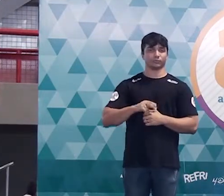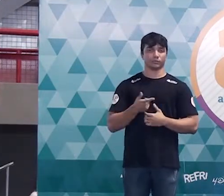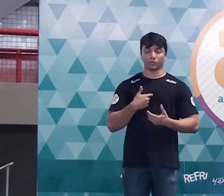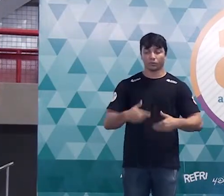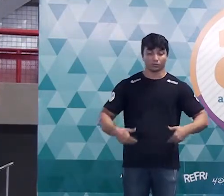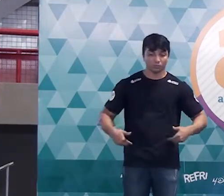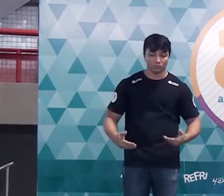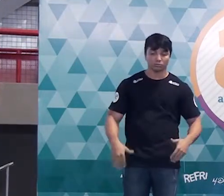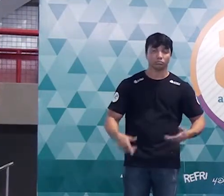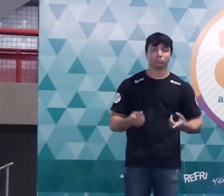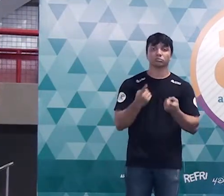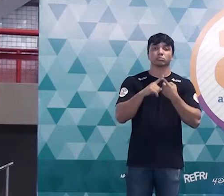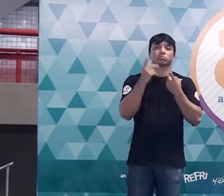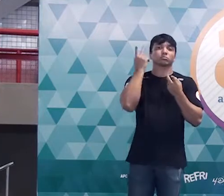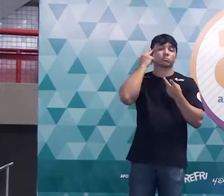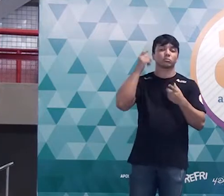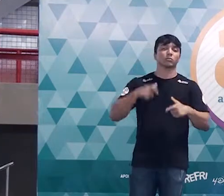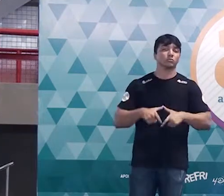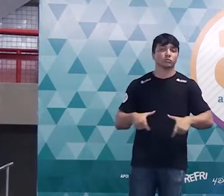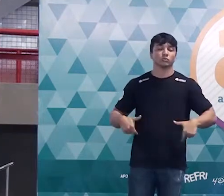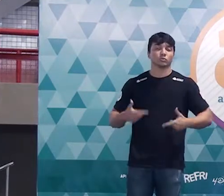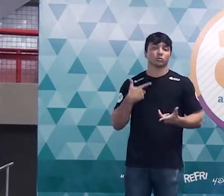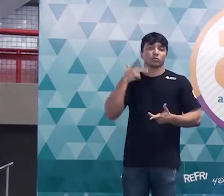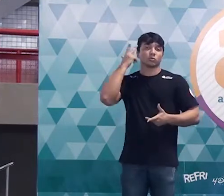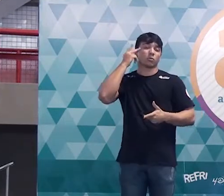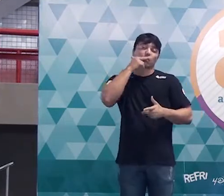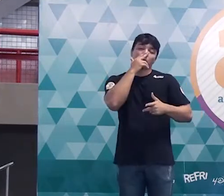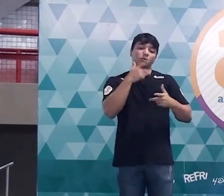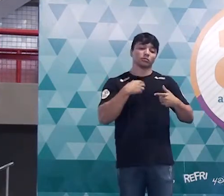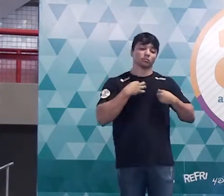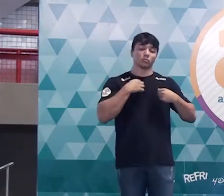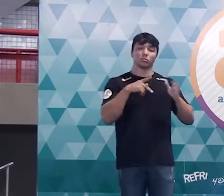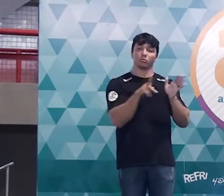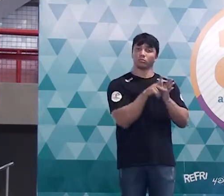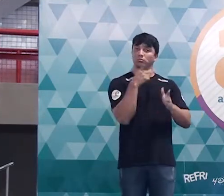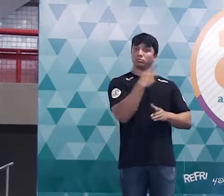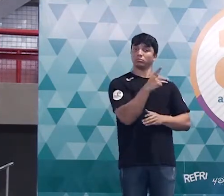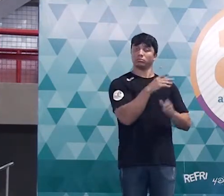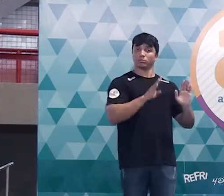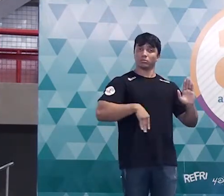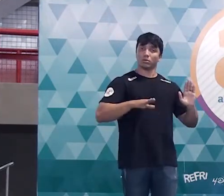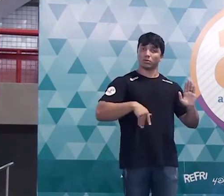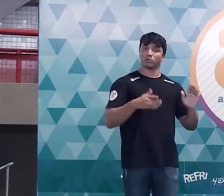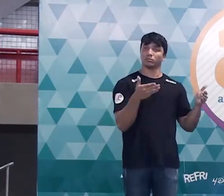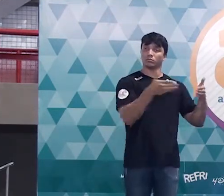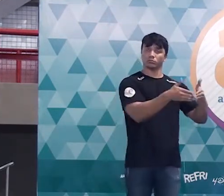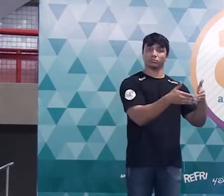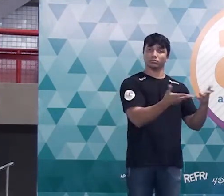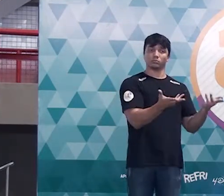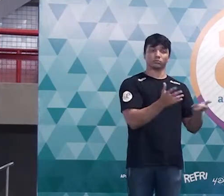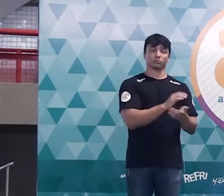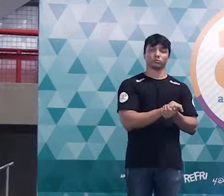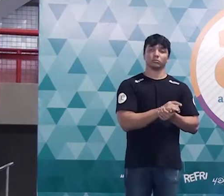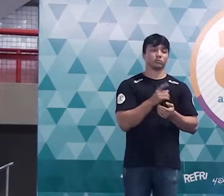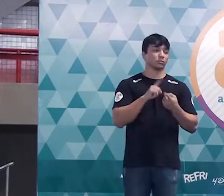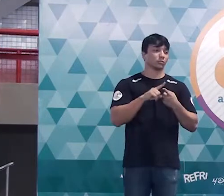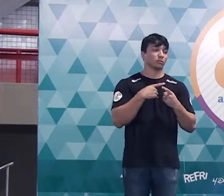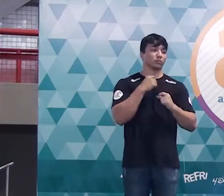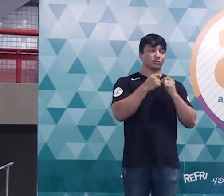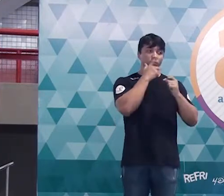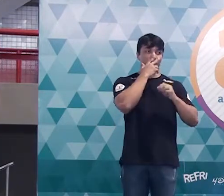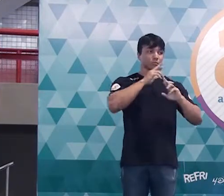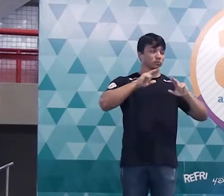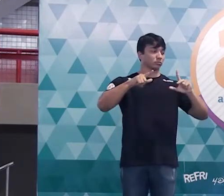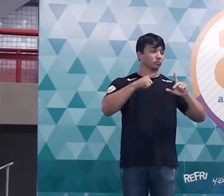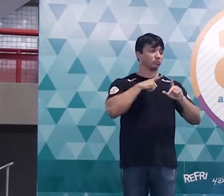uma bermuda, um calção, uma sunga, é uma roupa adequada para ir à praia. Como também não é